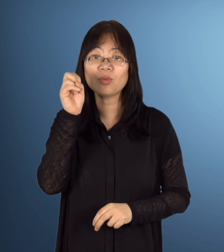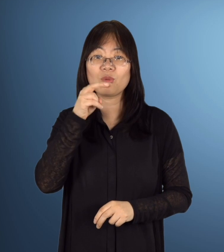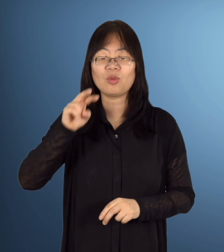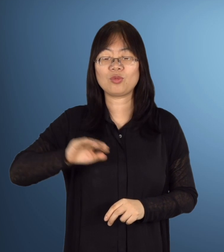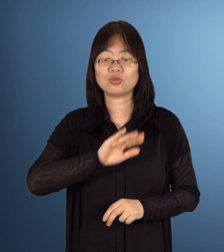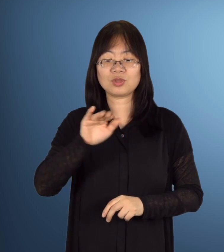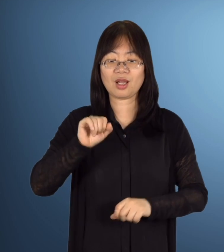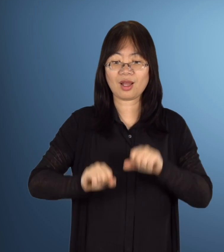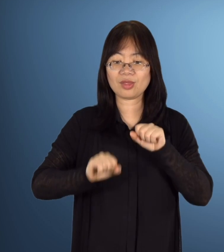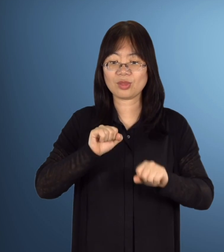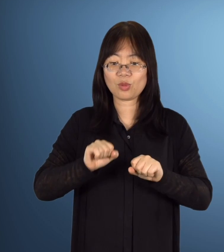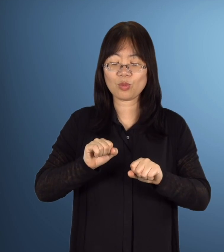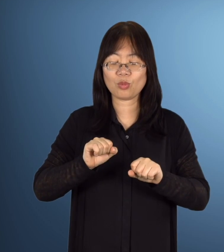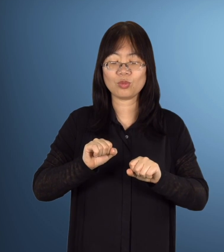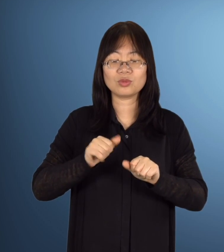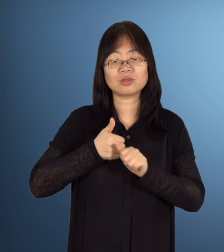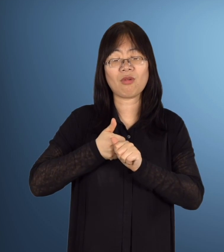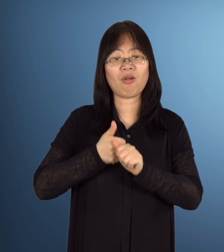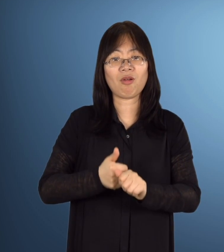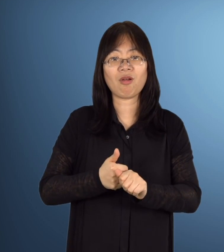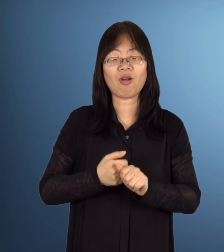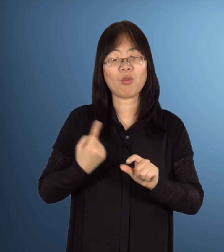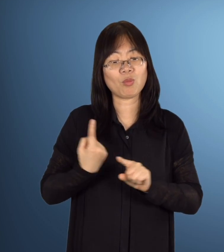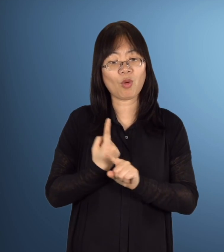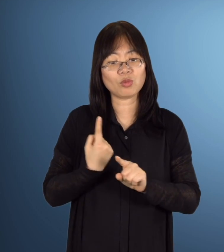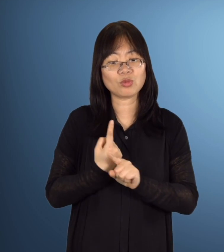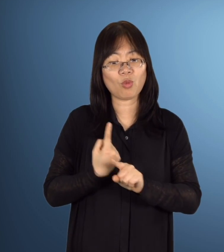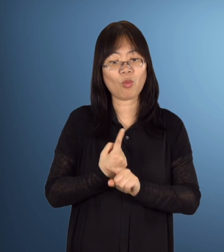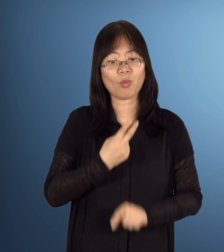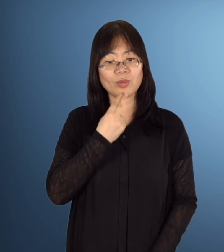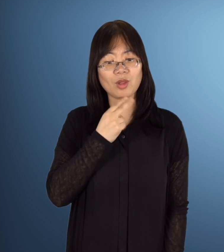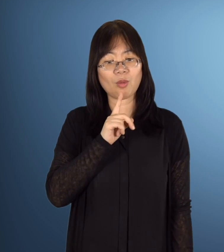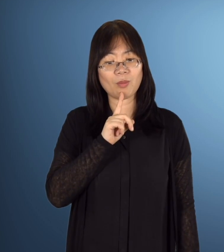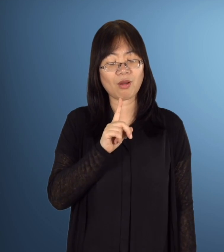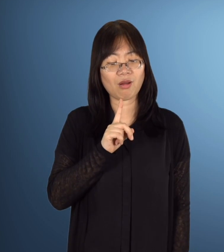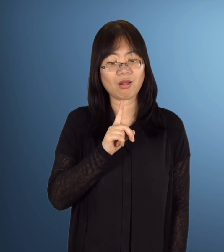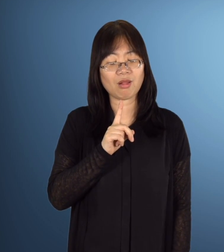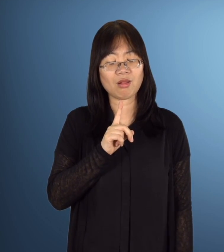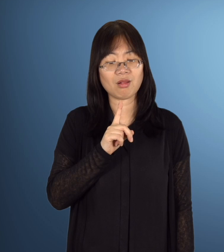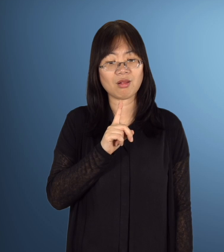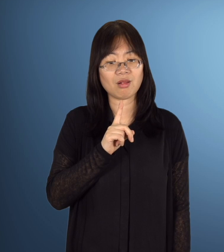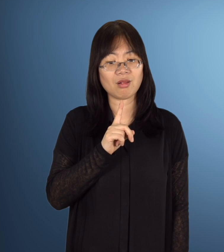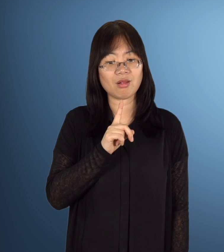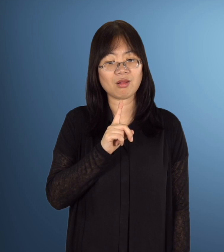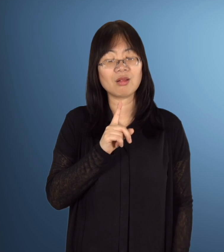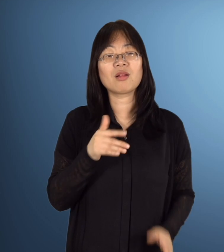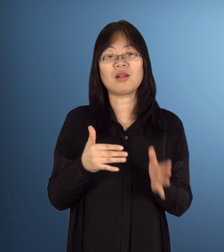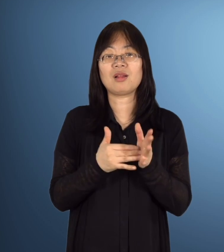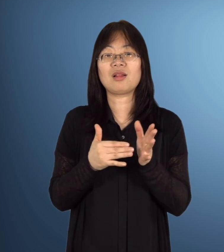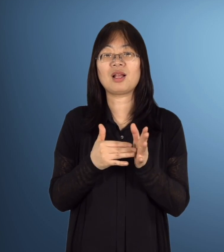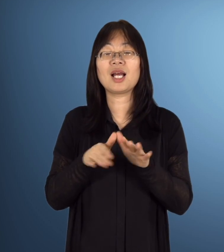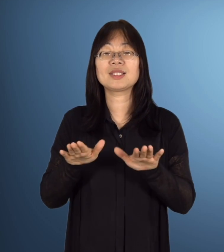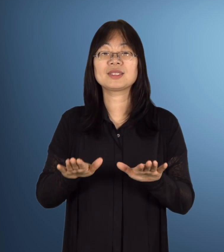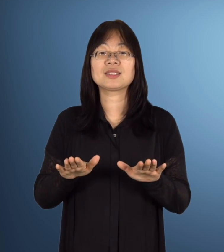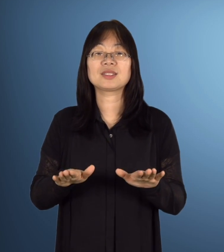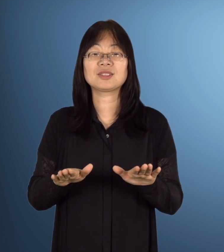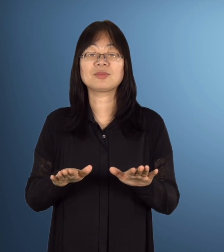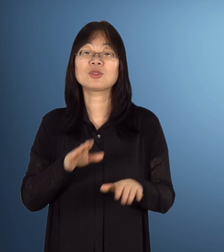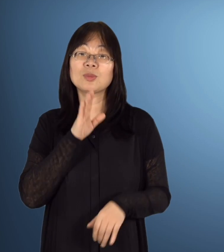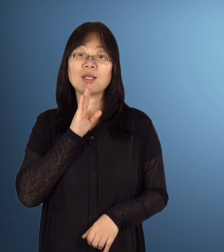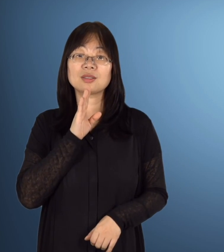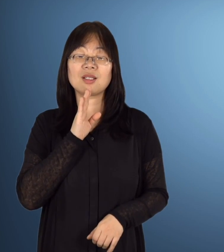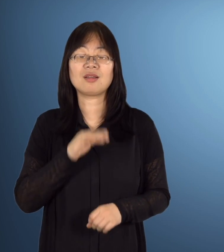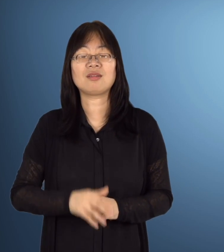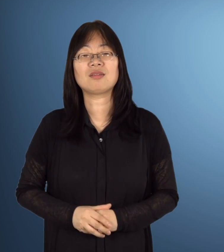우리의 행동 여지에 따라서 변경되는 일이 없다고 우리는 배웠어요. 지금도 맞죠,